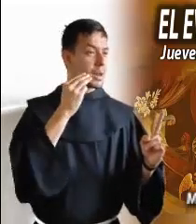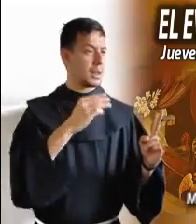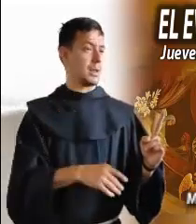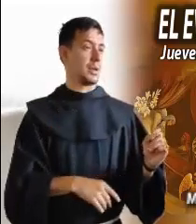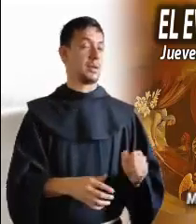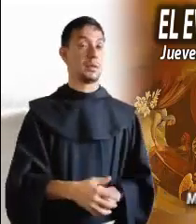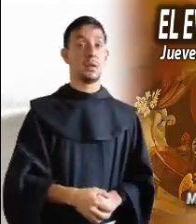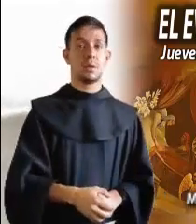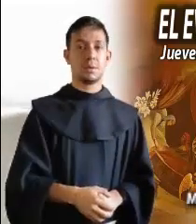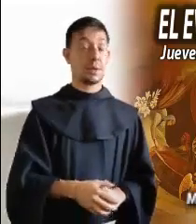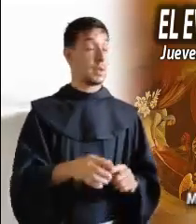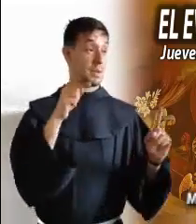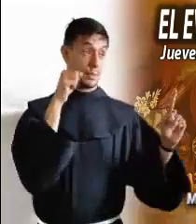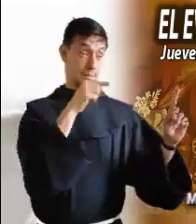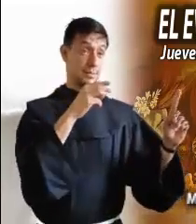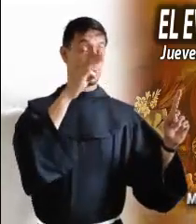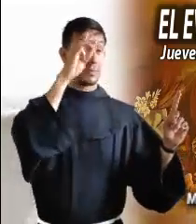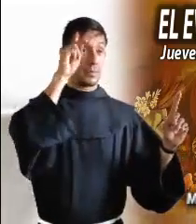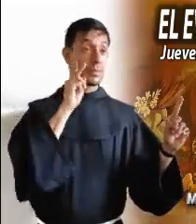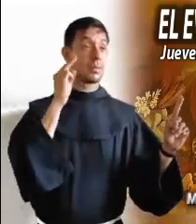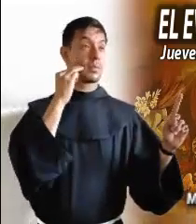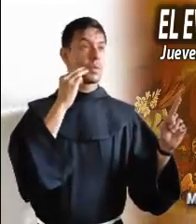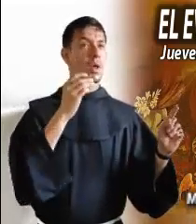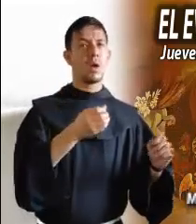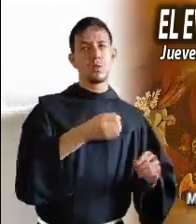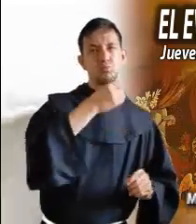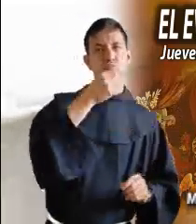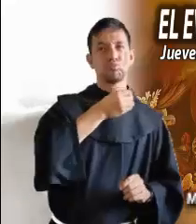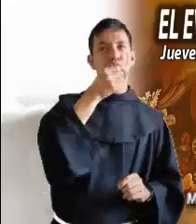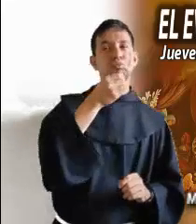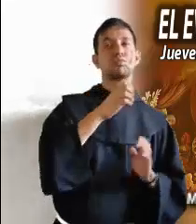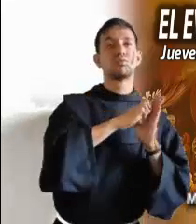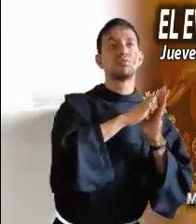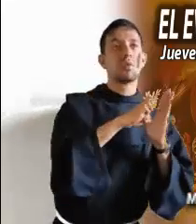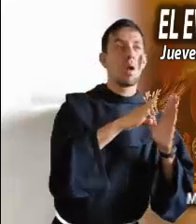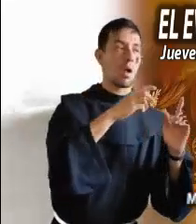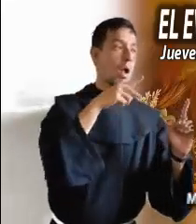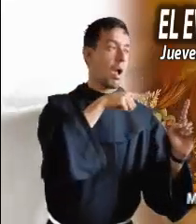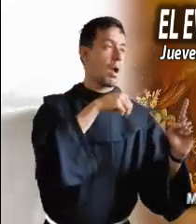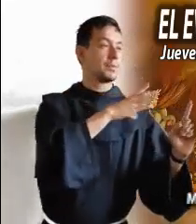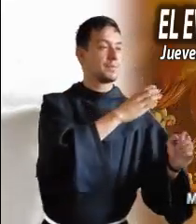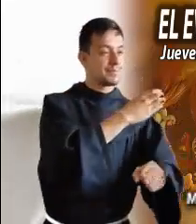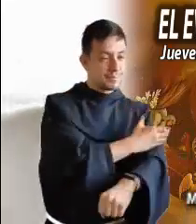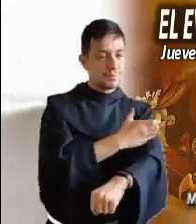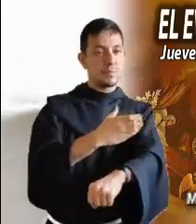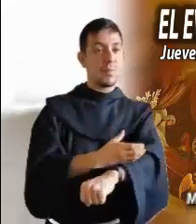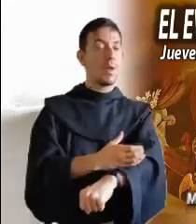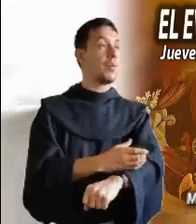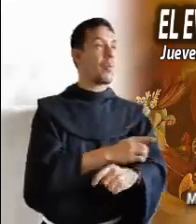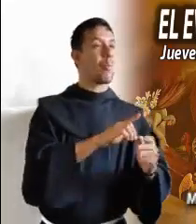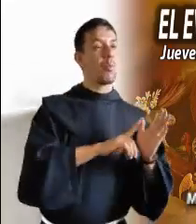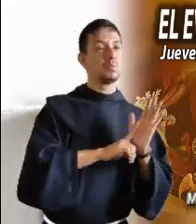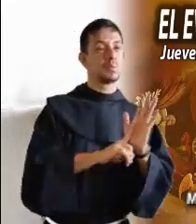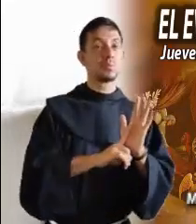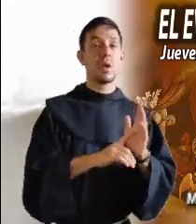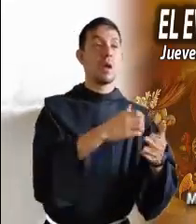salvación? Que María, con su intercesión y con su ejemplo, nos acompañe y